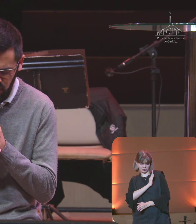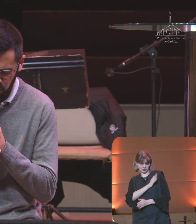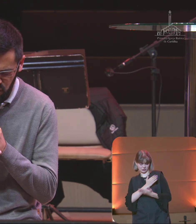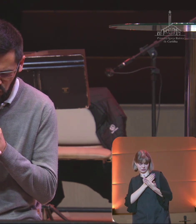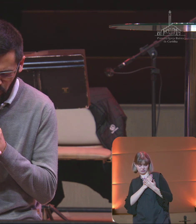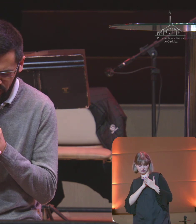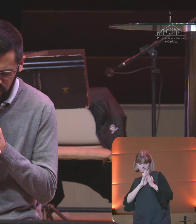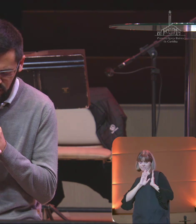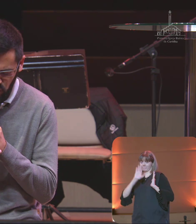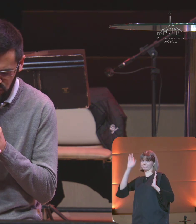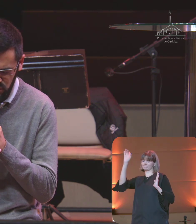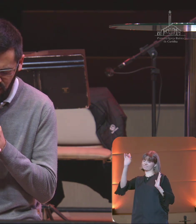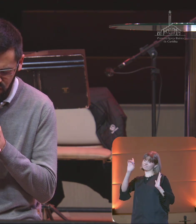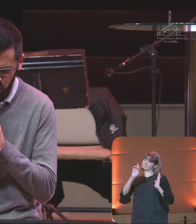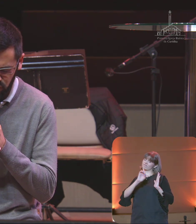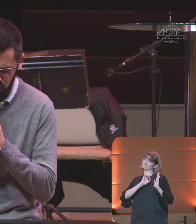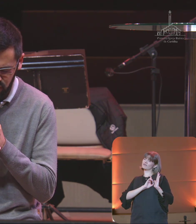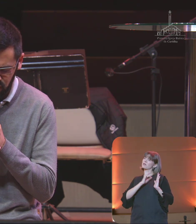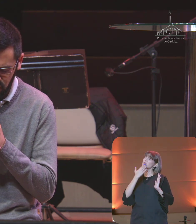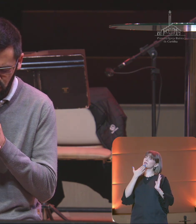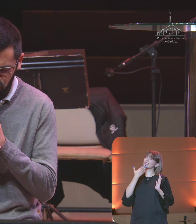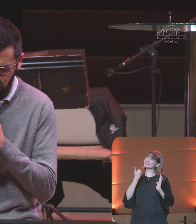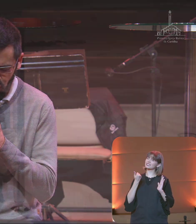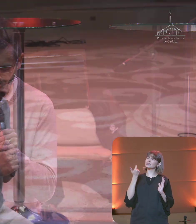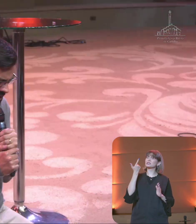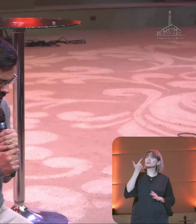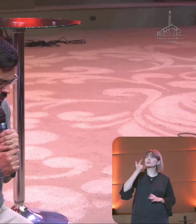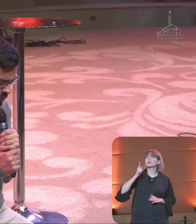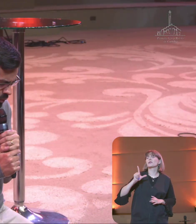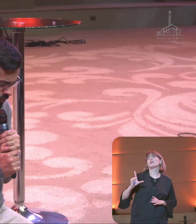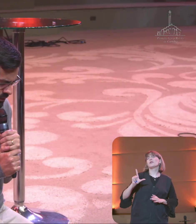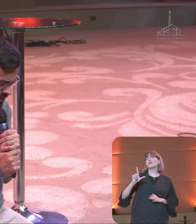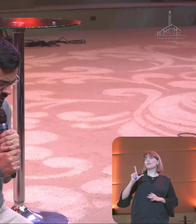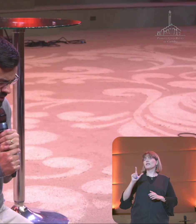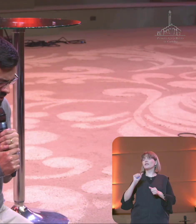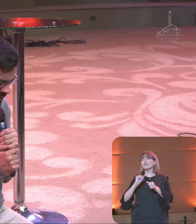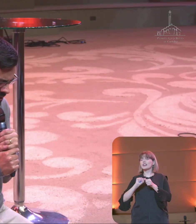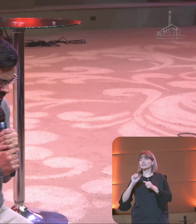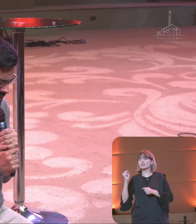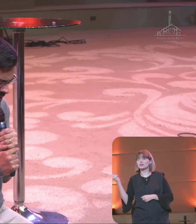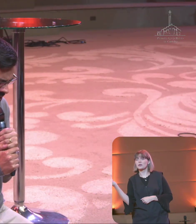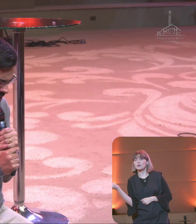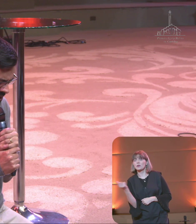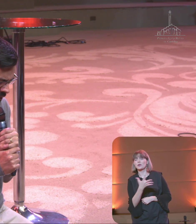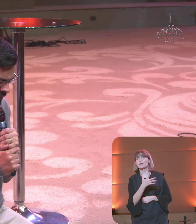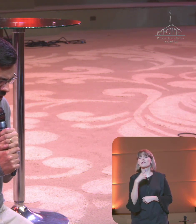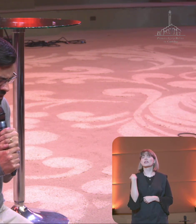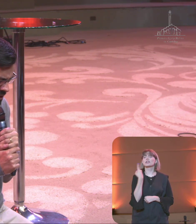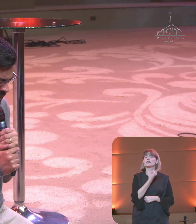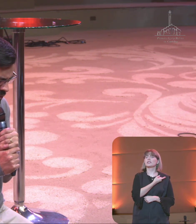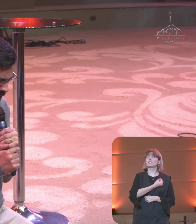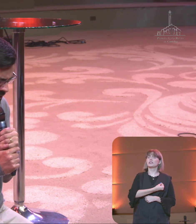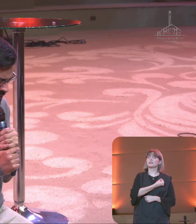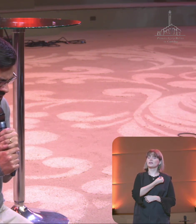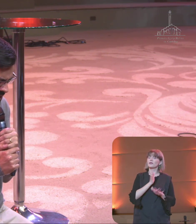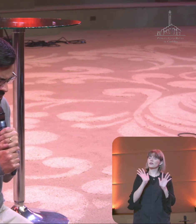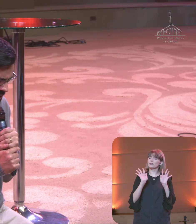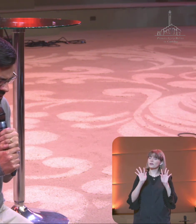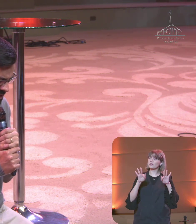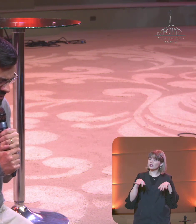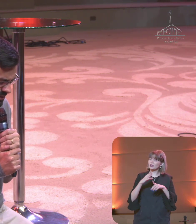vida, pedindo, Pai, que hoje, mais uma vez, o Senhor faça algo novo nas nossas vidas. E que ao final deste culto, ó